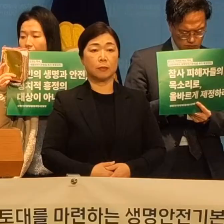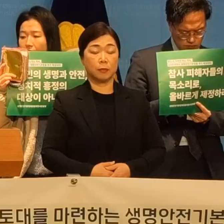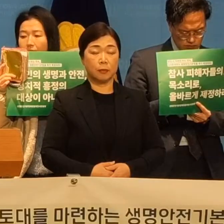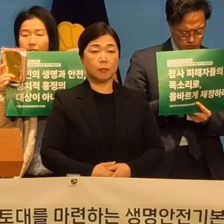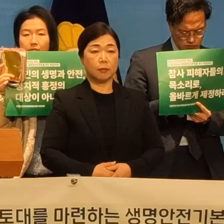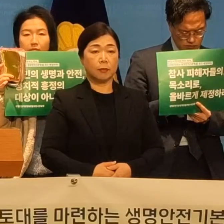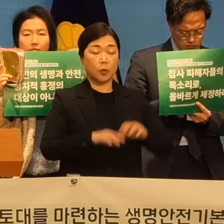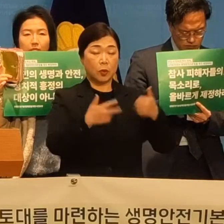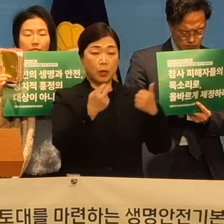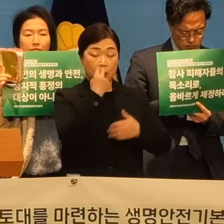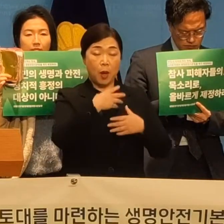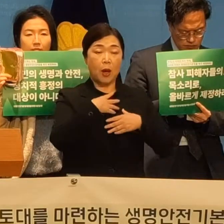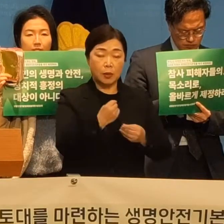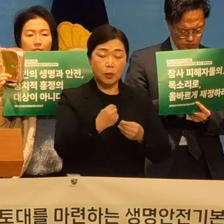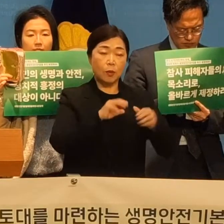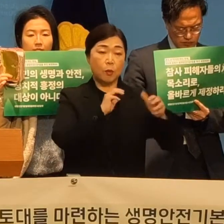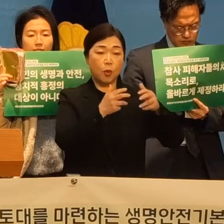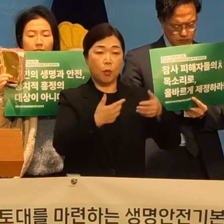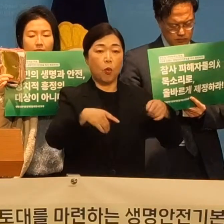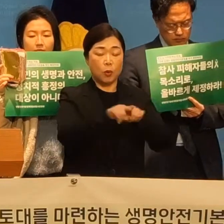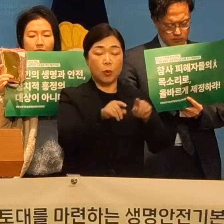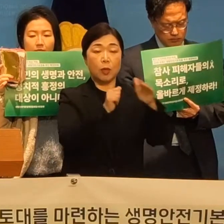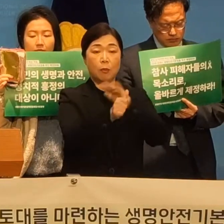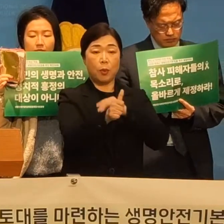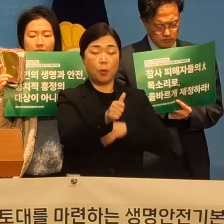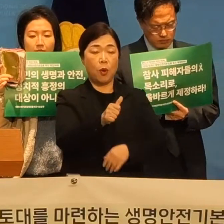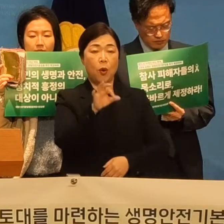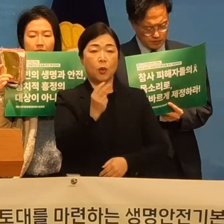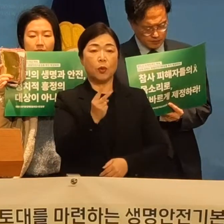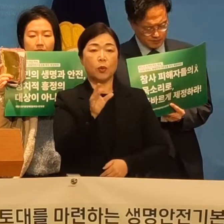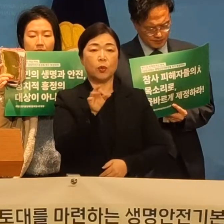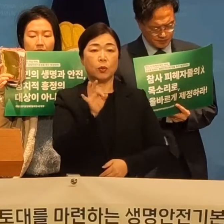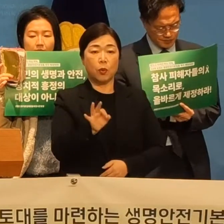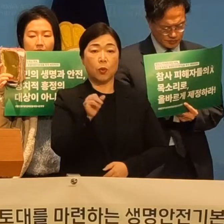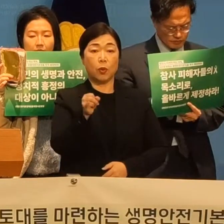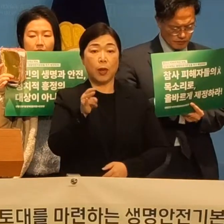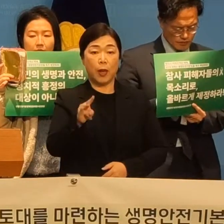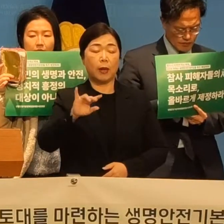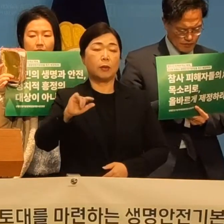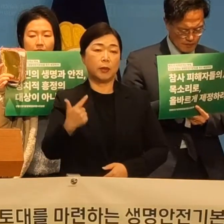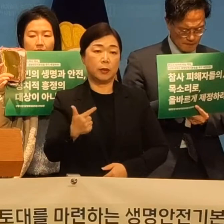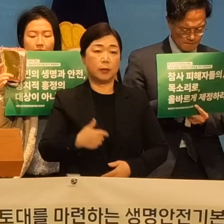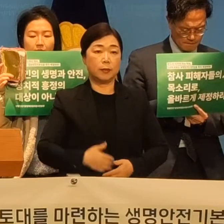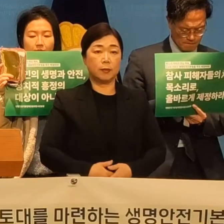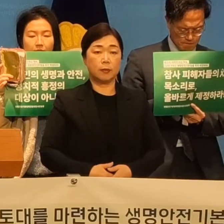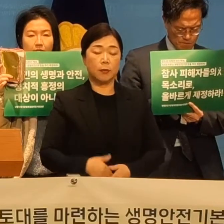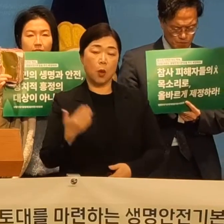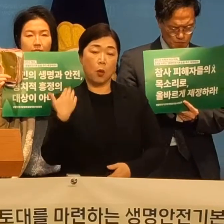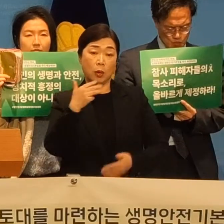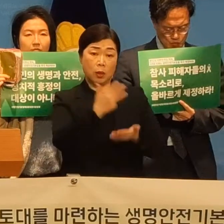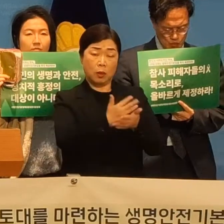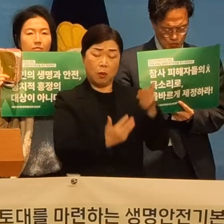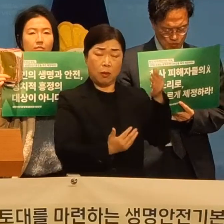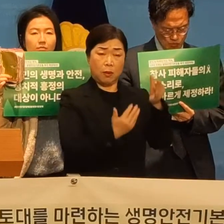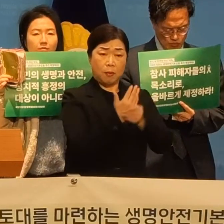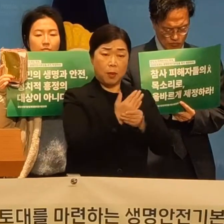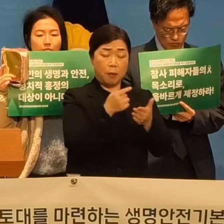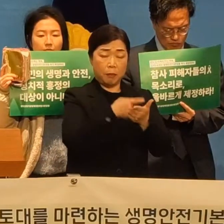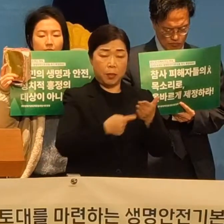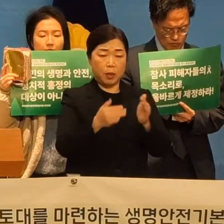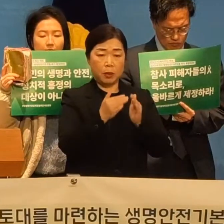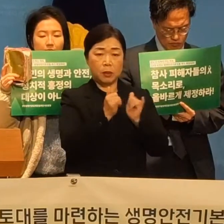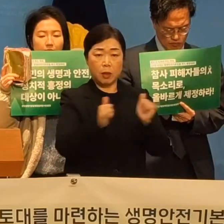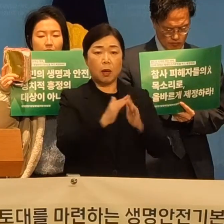네, 국회 생명안전포럼 공동대표 의원 용혜인입니다. 최근 한 이태원 참사 유가족분께서